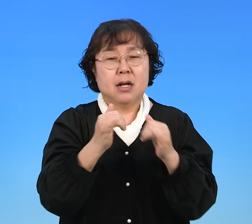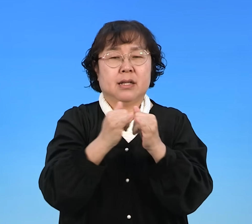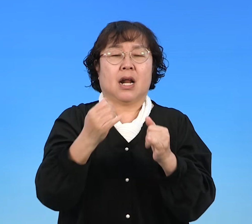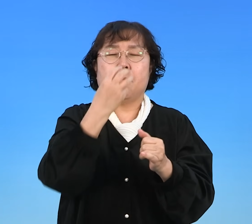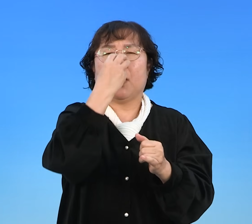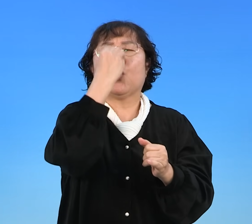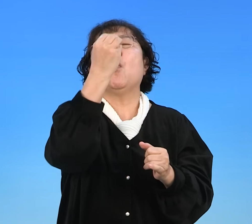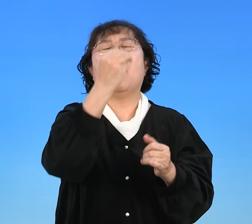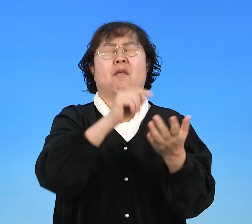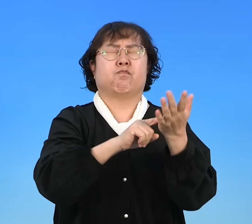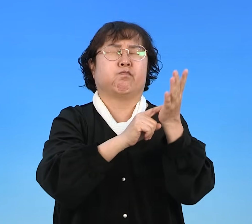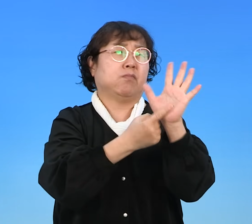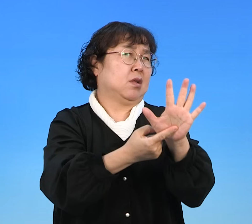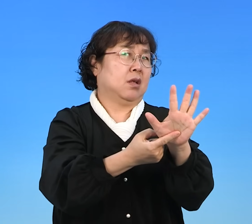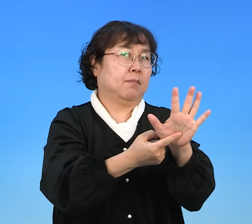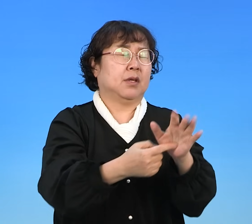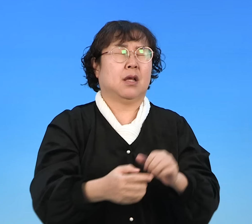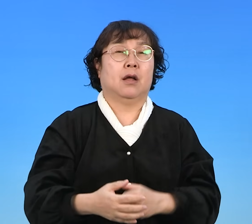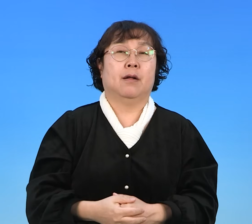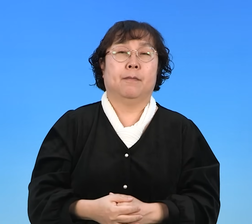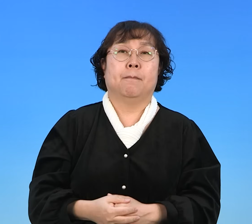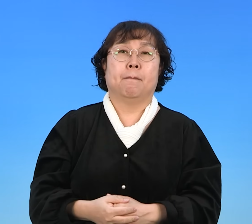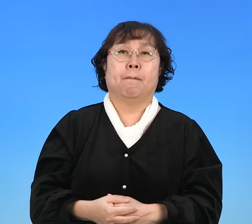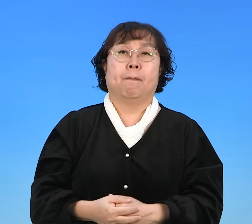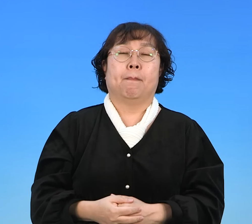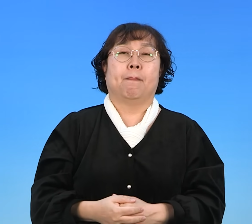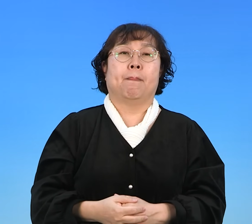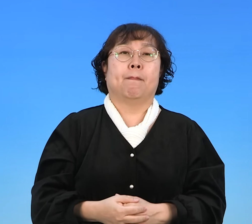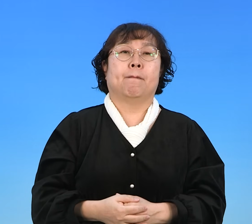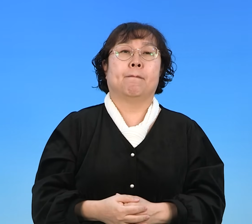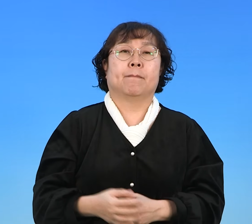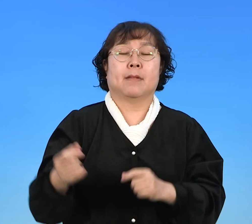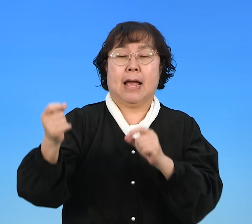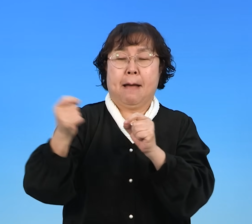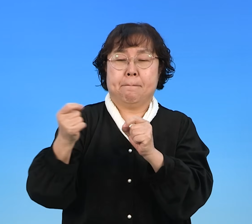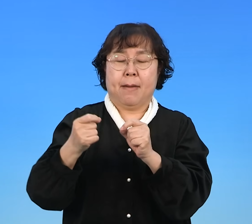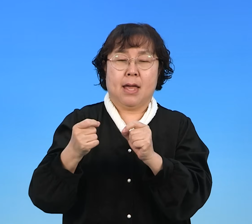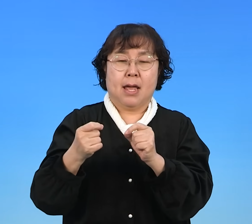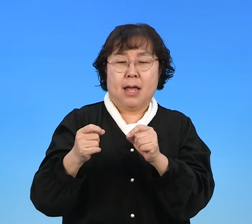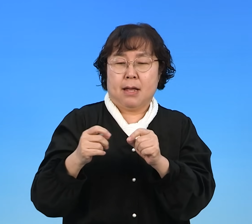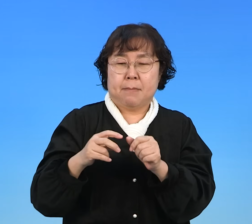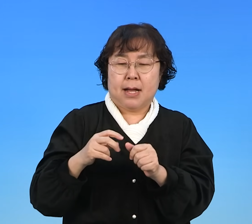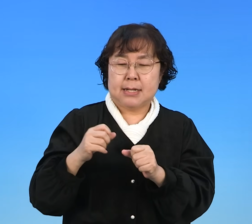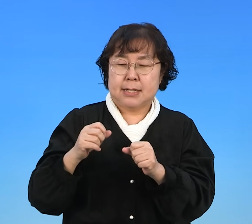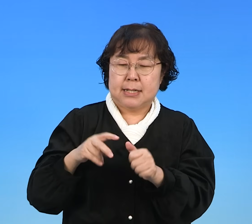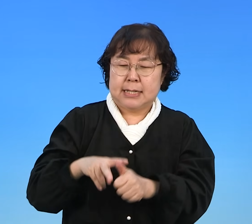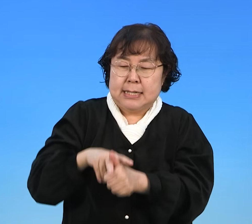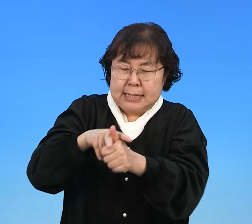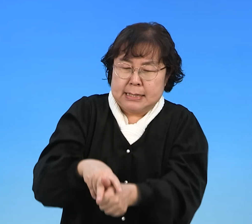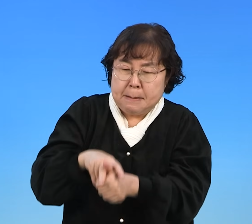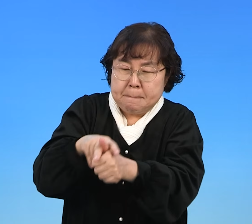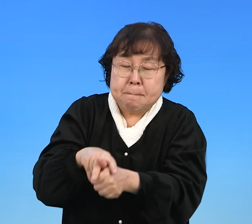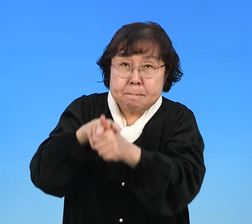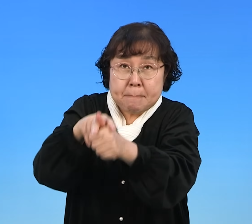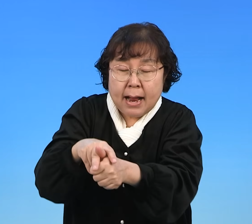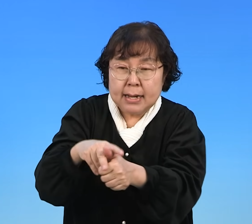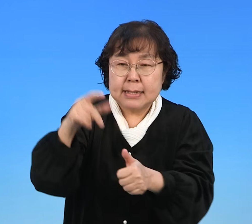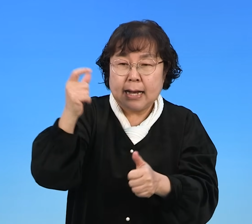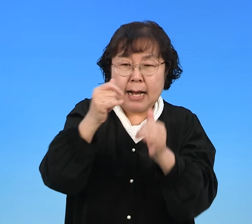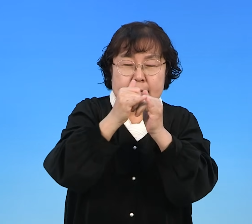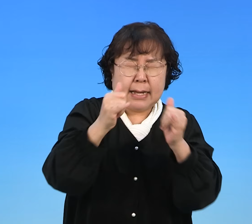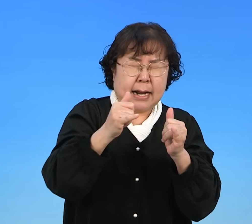그럽니다. 그리고 흥미로운 건요, 그 앞에 나오는 달리는 말, 그리고 강한 사람의